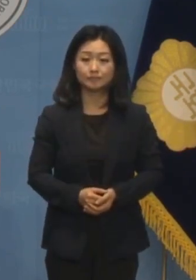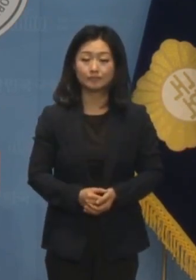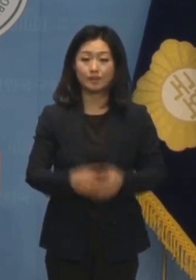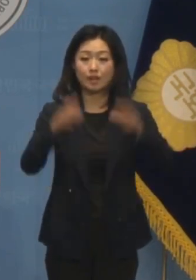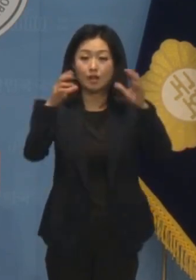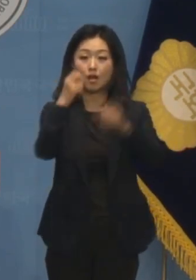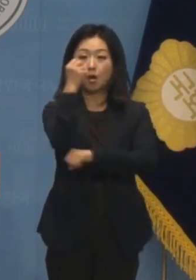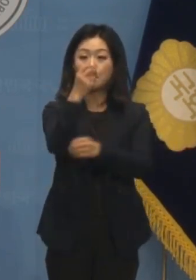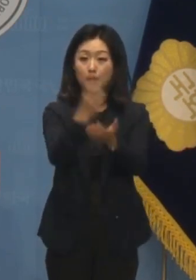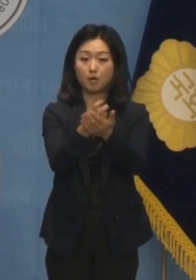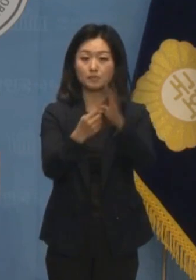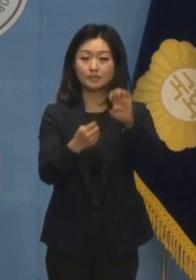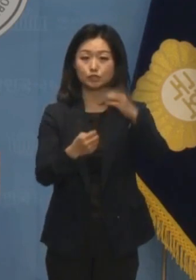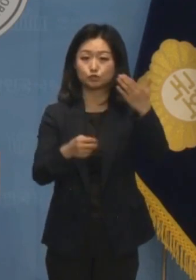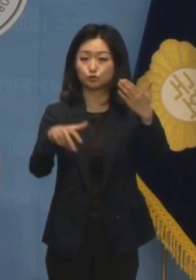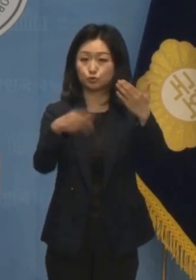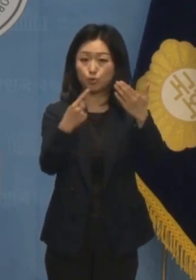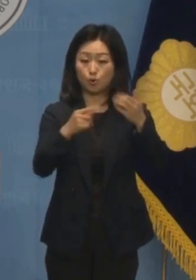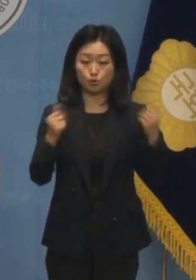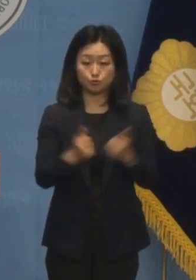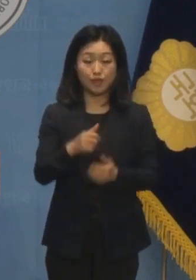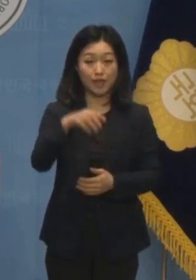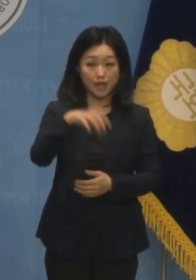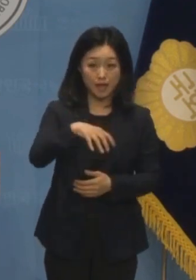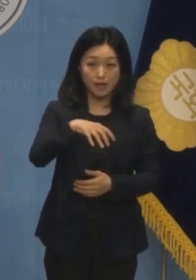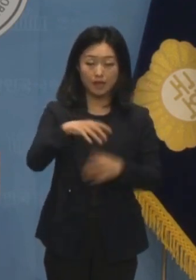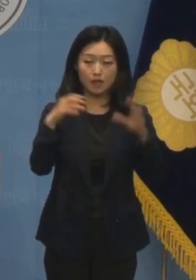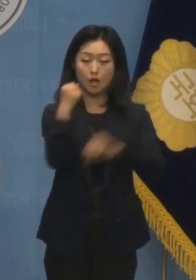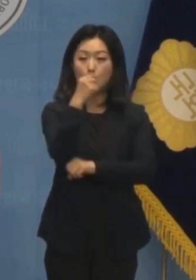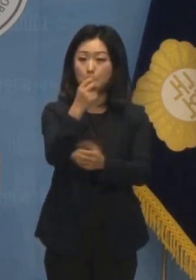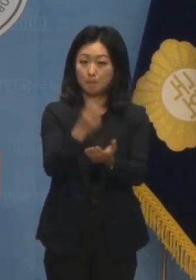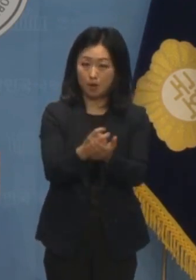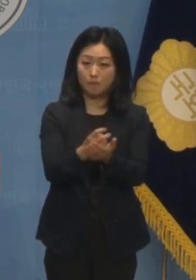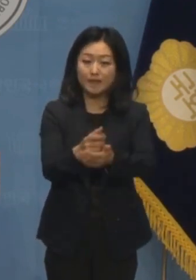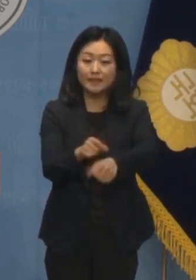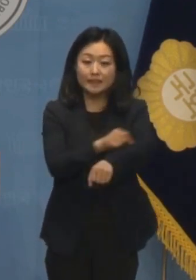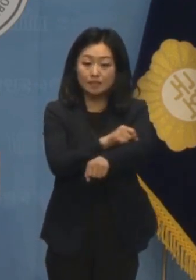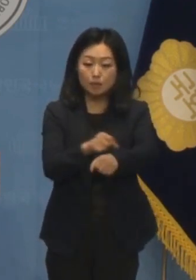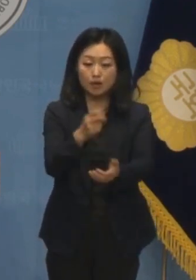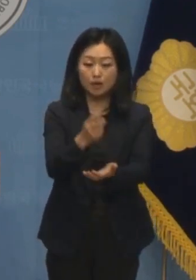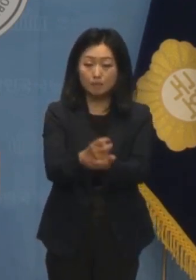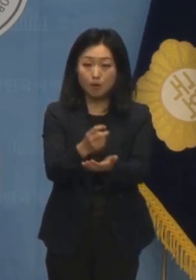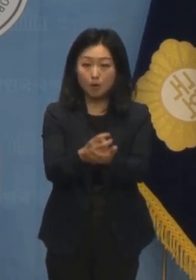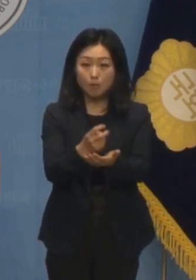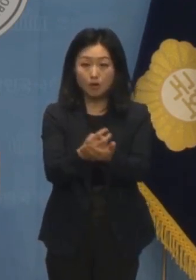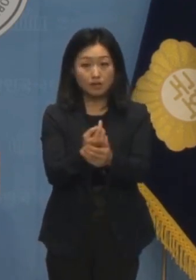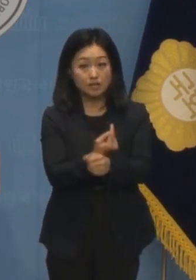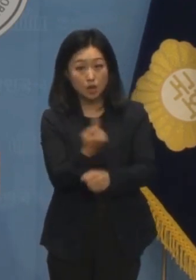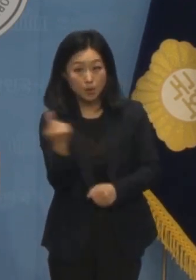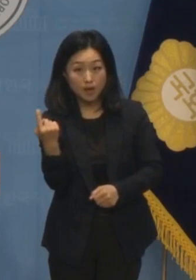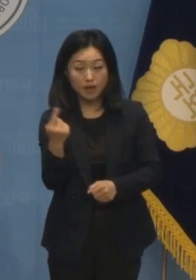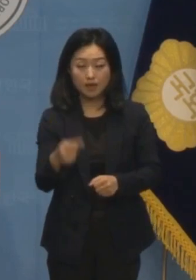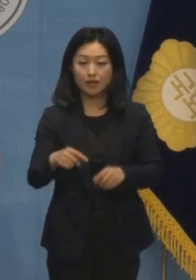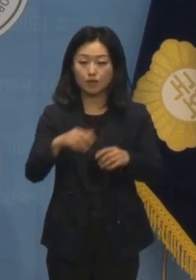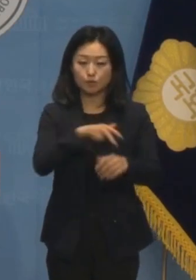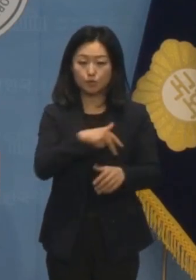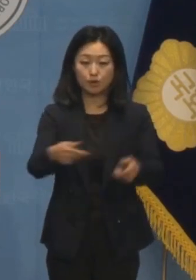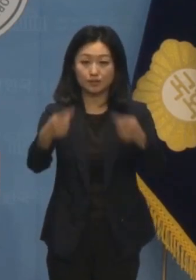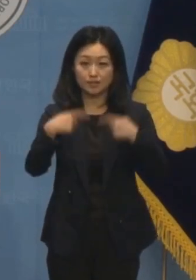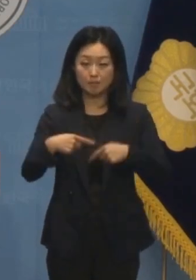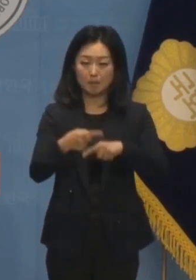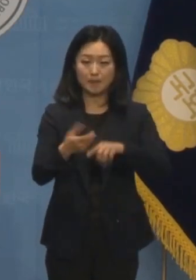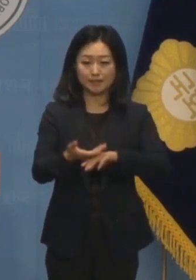헌법제 49조 국회는 헌법 또는 법률에 특별한 규정이 없는 한 석의원 과반수의